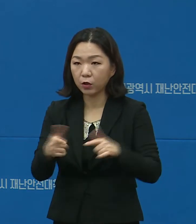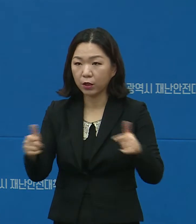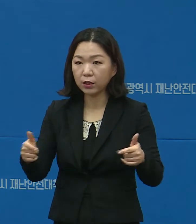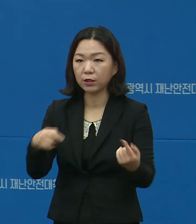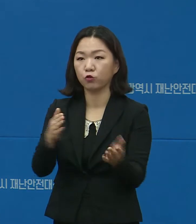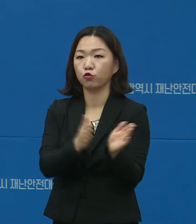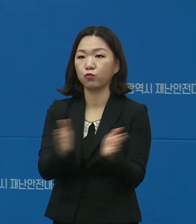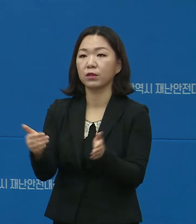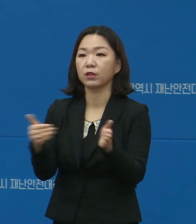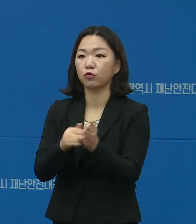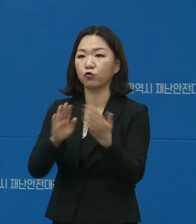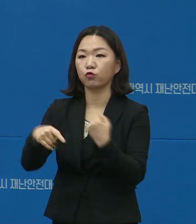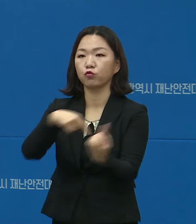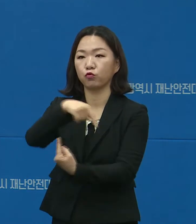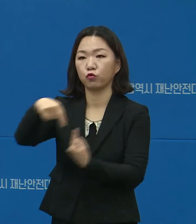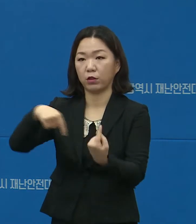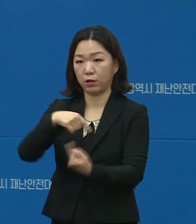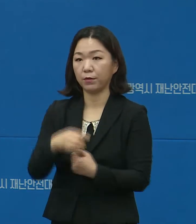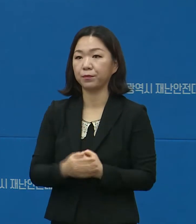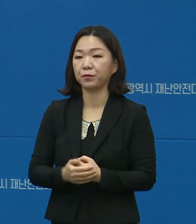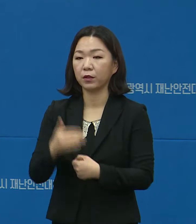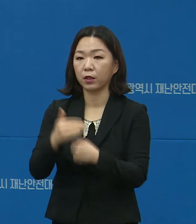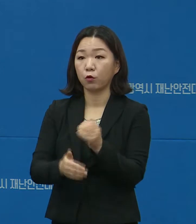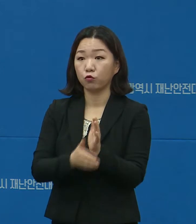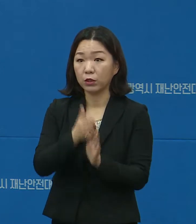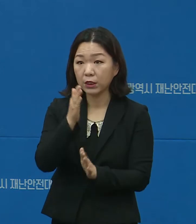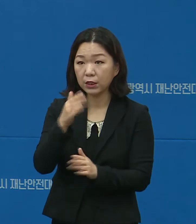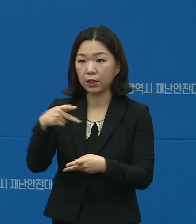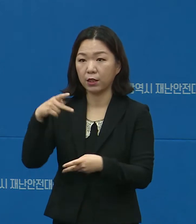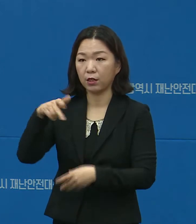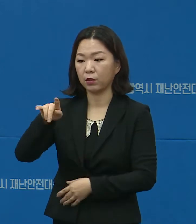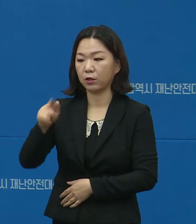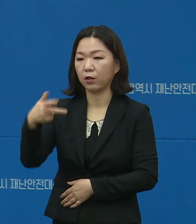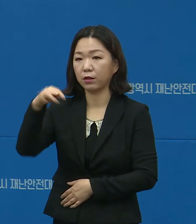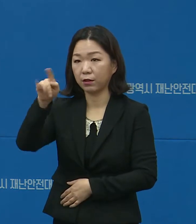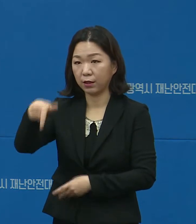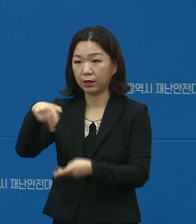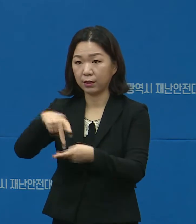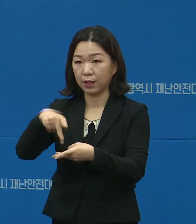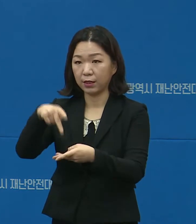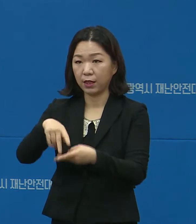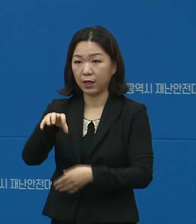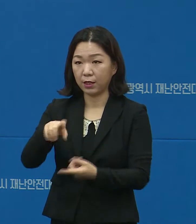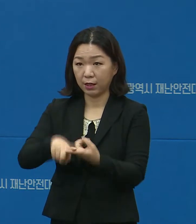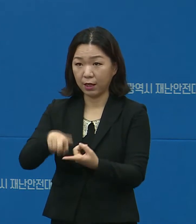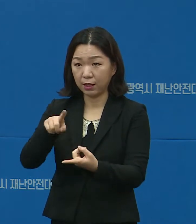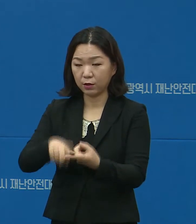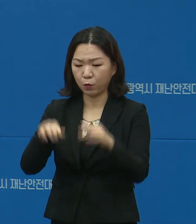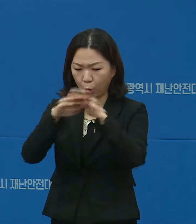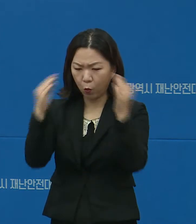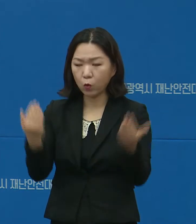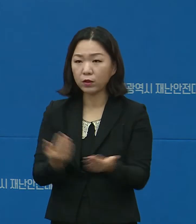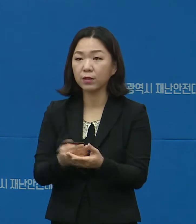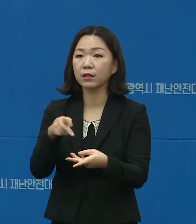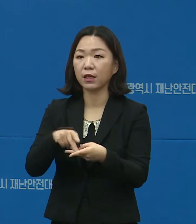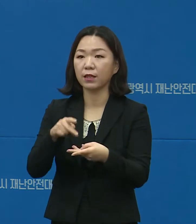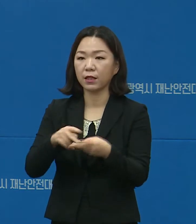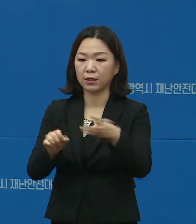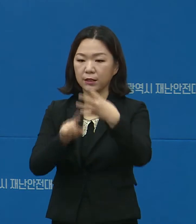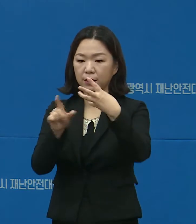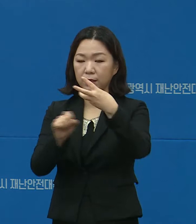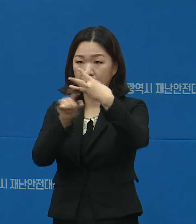확인하였습니다. 대구시는 컨택센터에 대해 가능한 한 모든 컨택센터를 3월